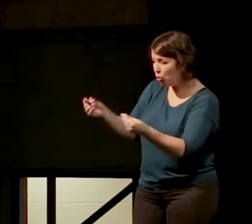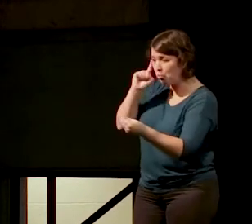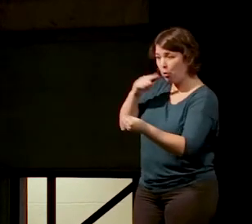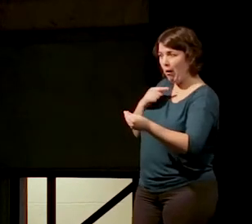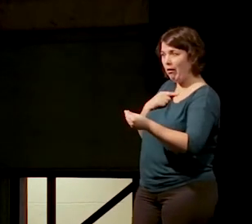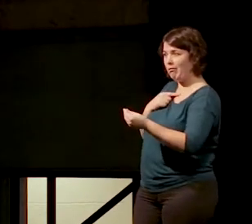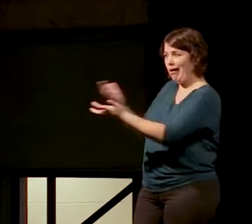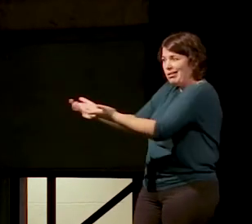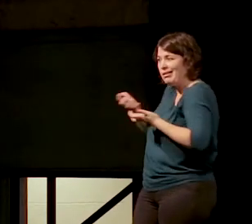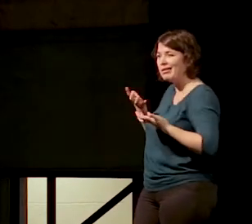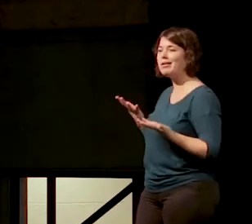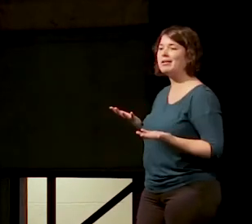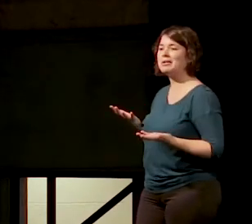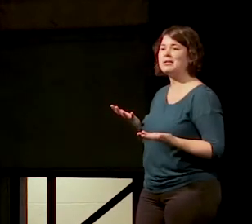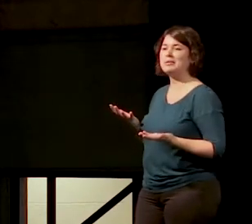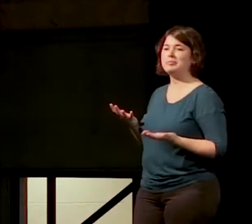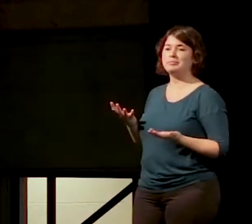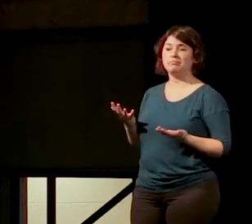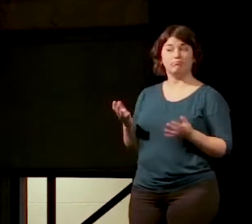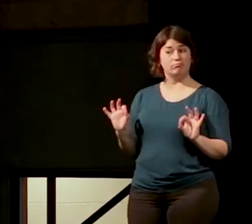attirons. Et